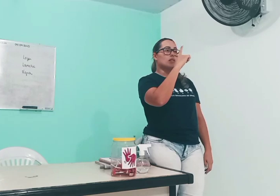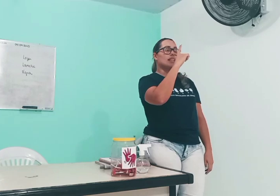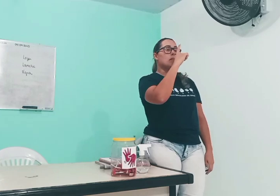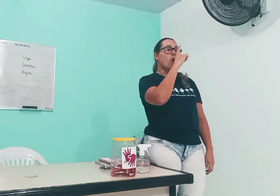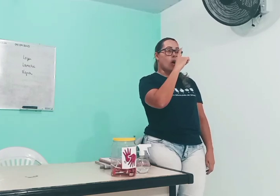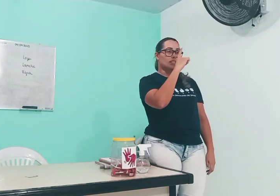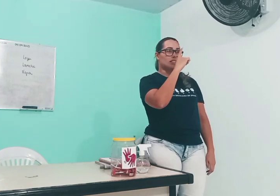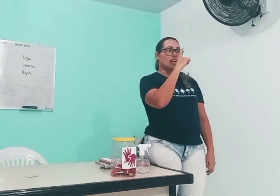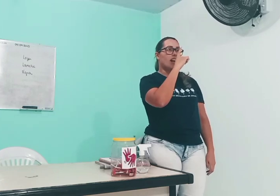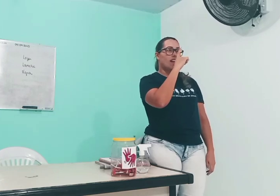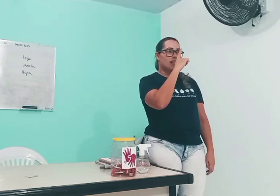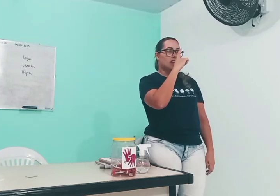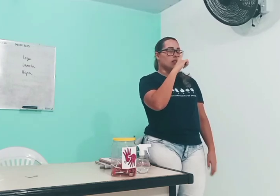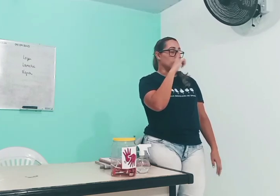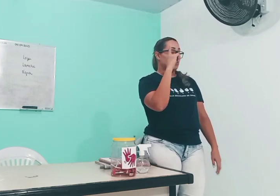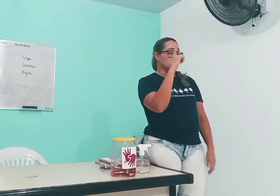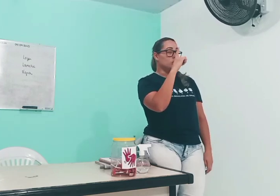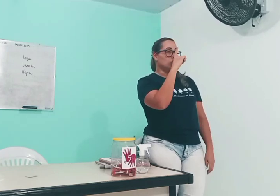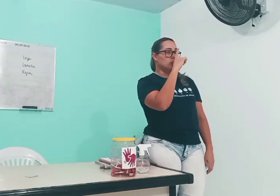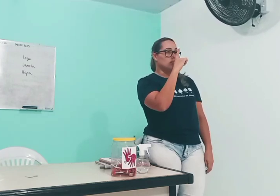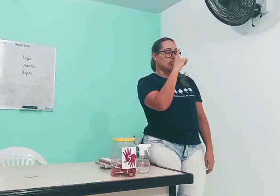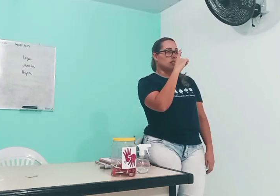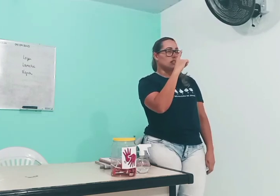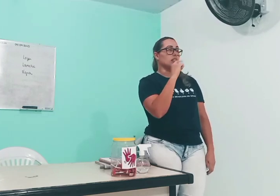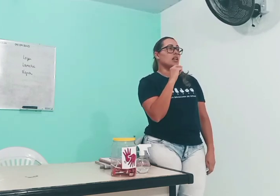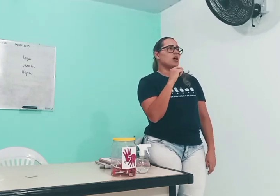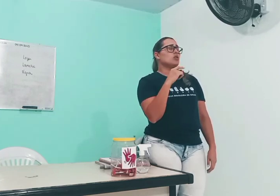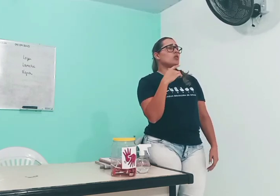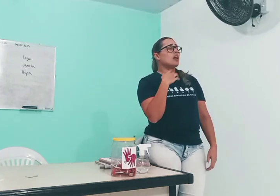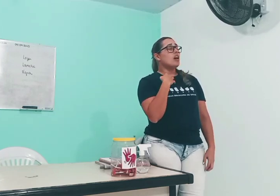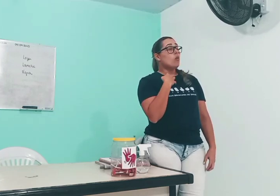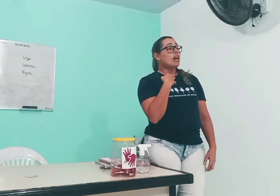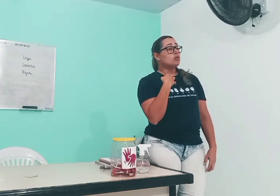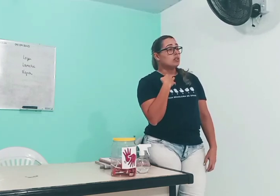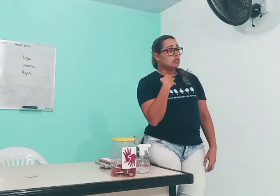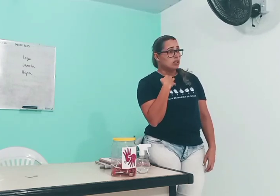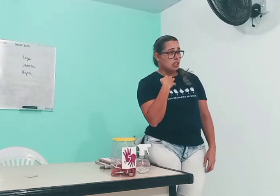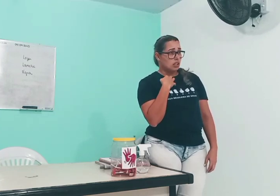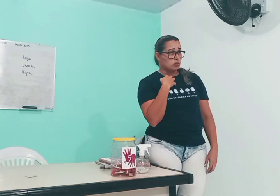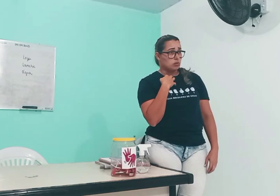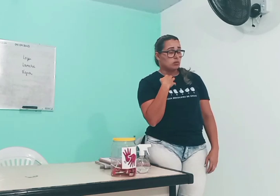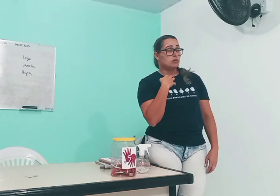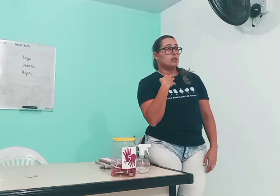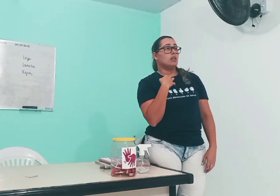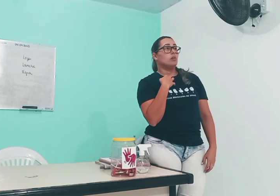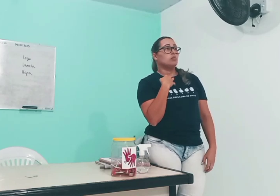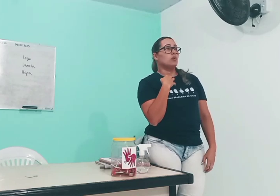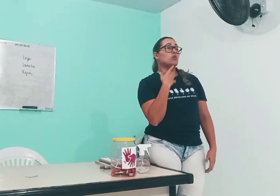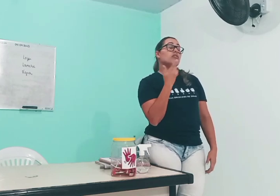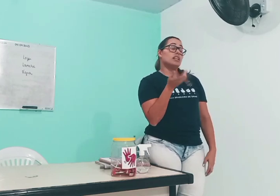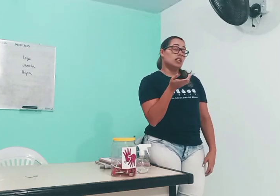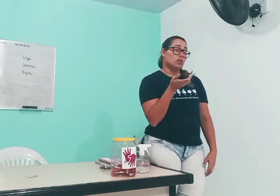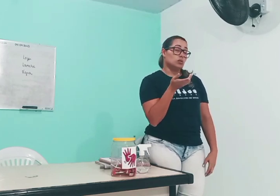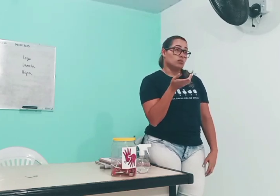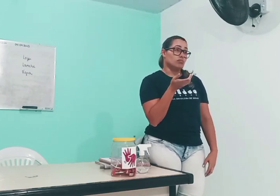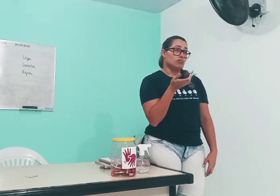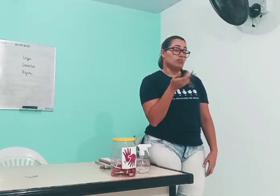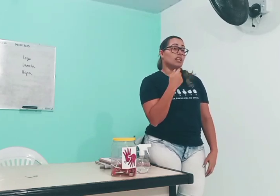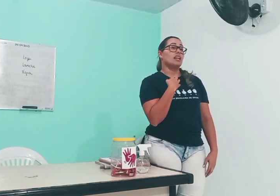até mordem, né? Eu já vi muitos fazendo assim. Só que eu acho estranho, então eu não faria isso. Né? Então,